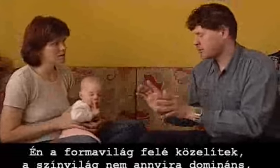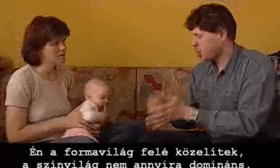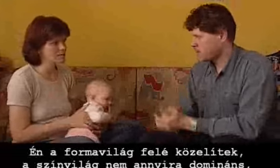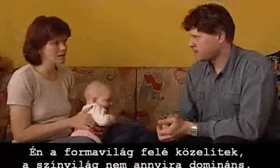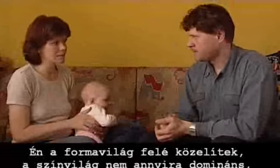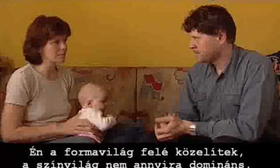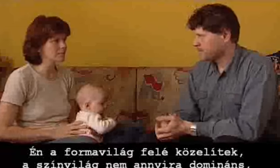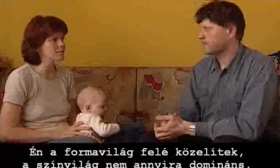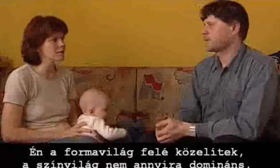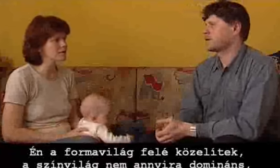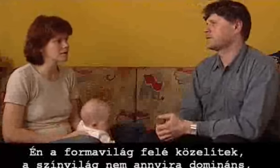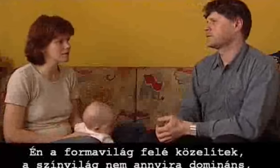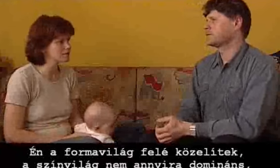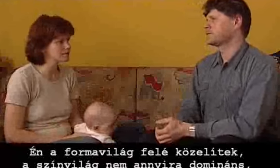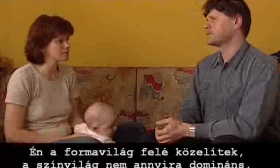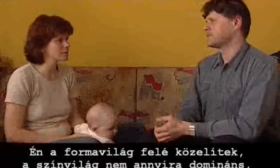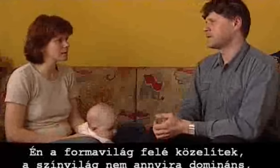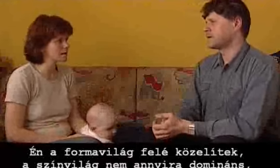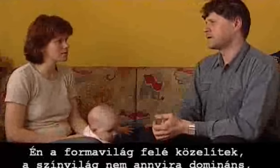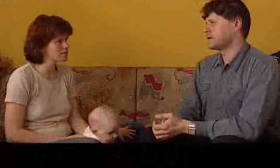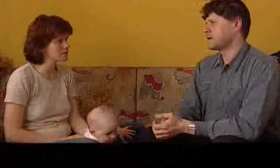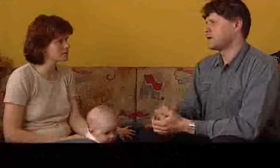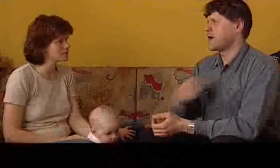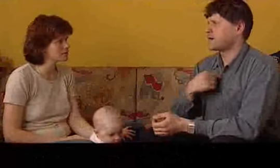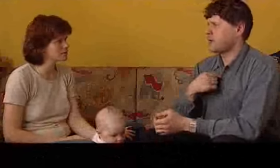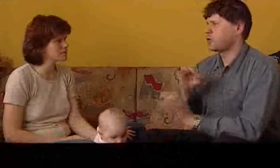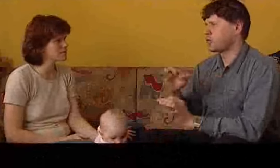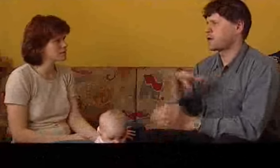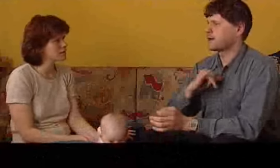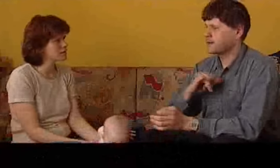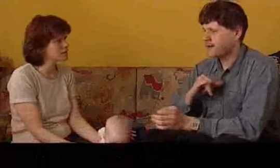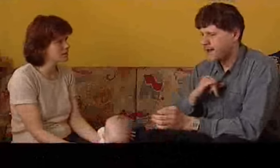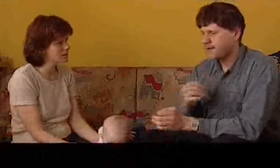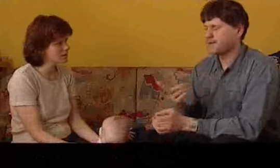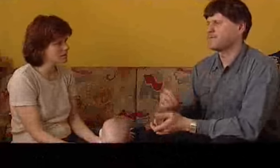A színvilág nem annyira domináns.